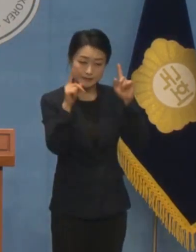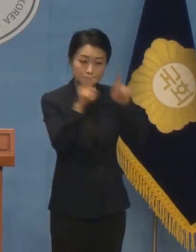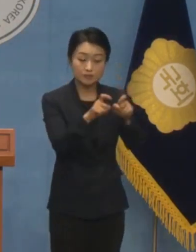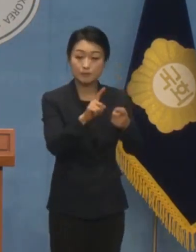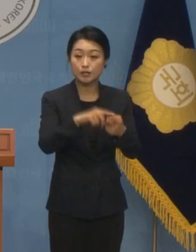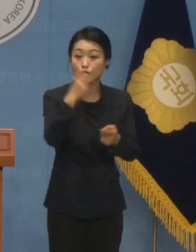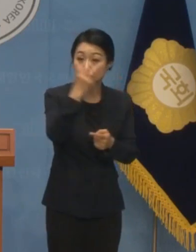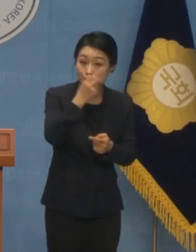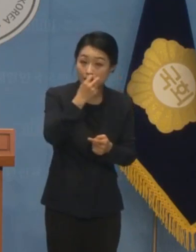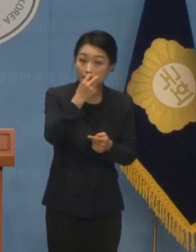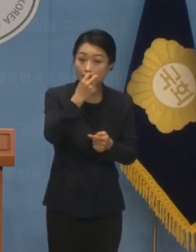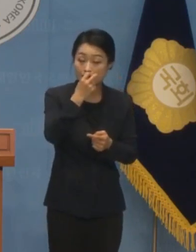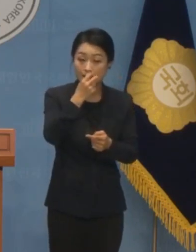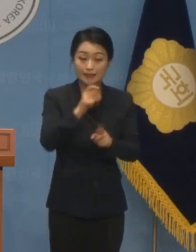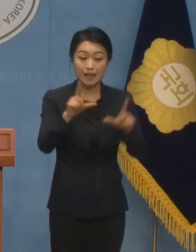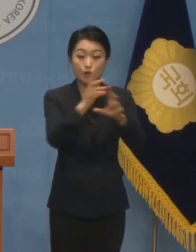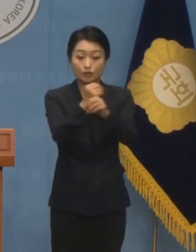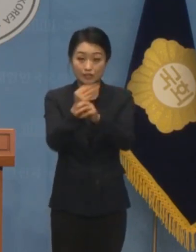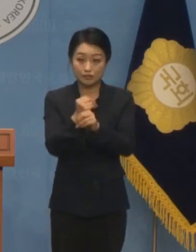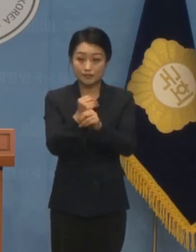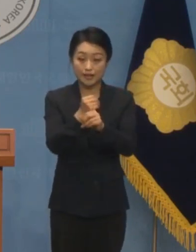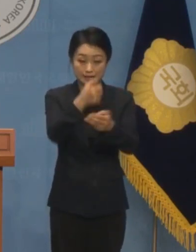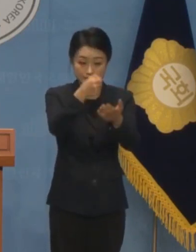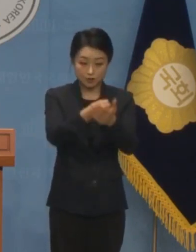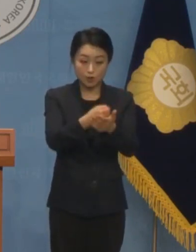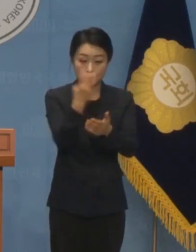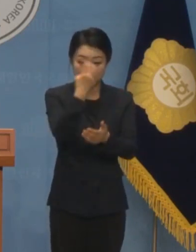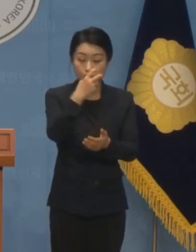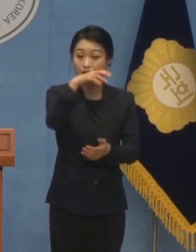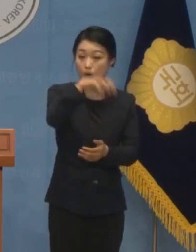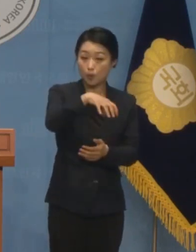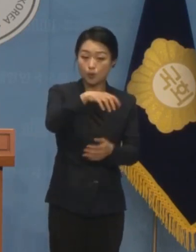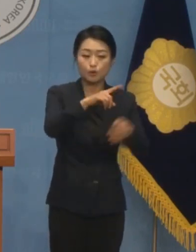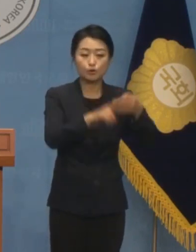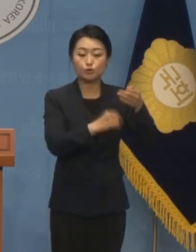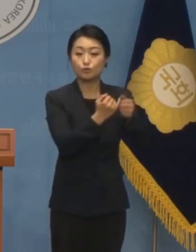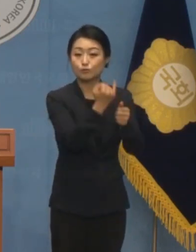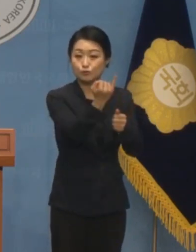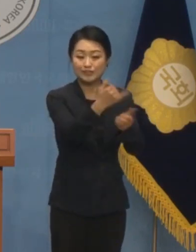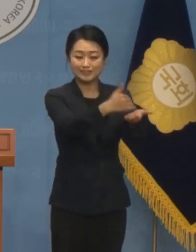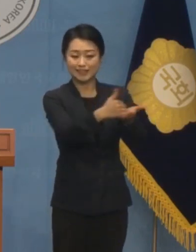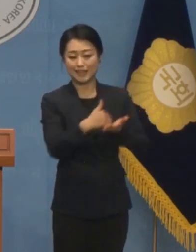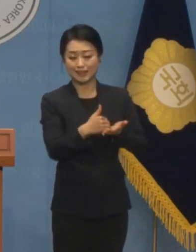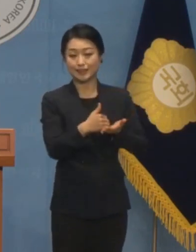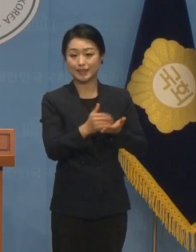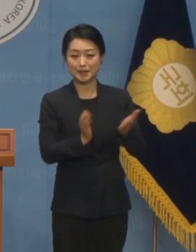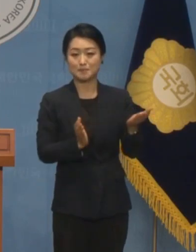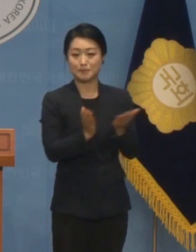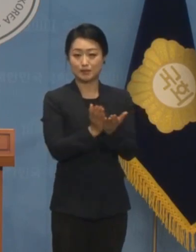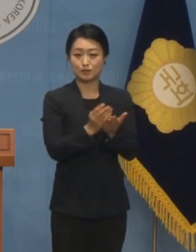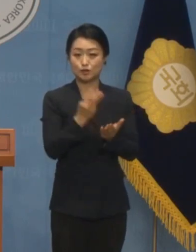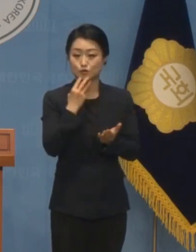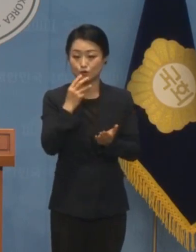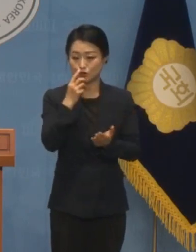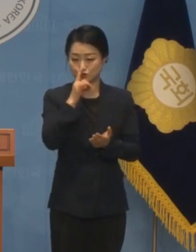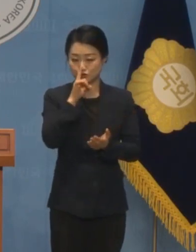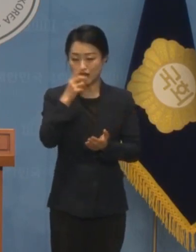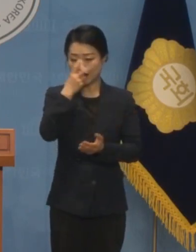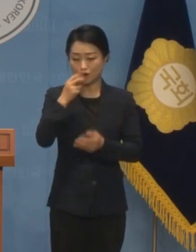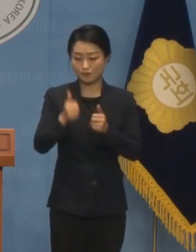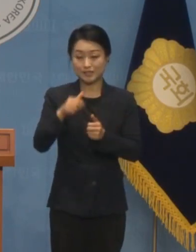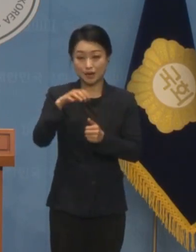일정도 함께 이루어졌고 조사 장소 또한 김건희 여사의 제안으로 서울중앙지검이